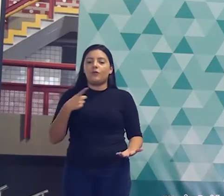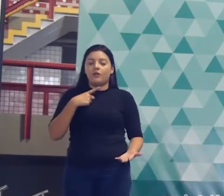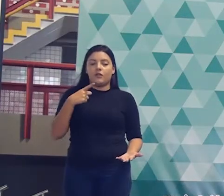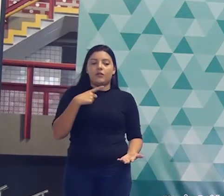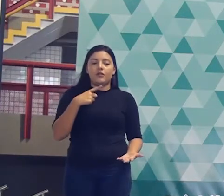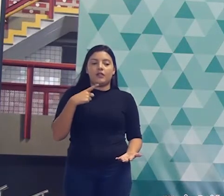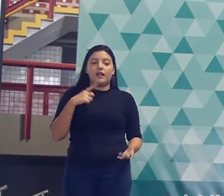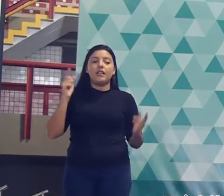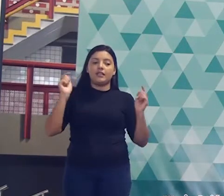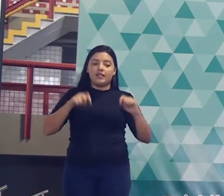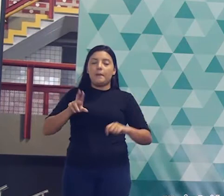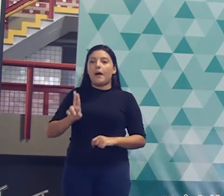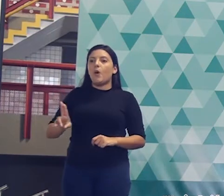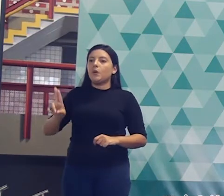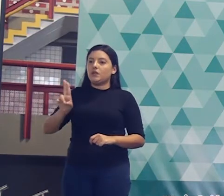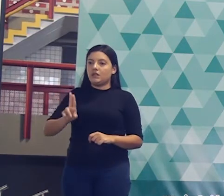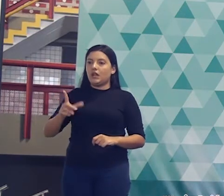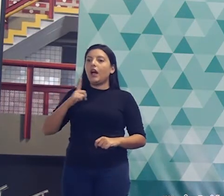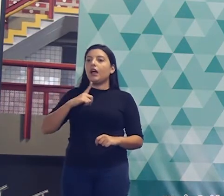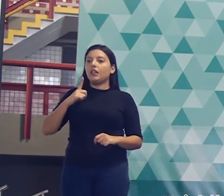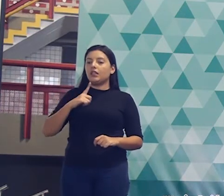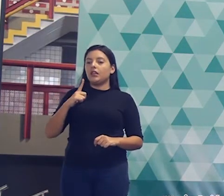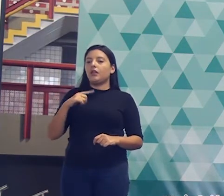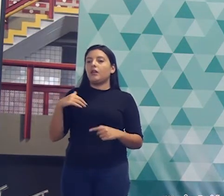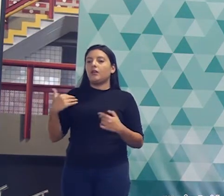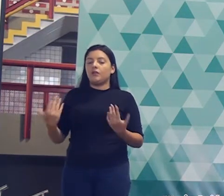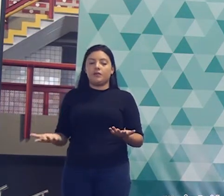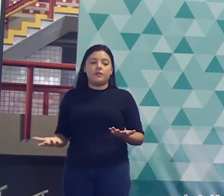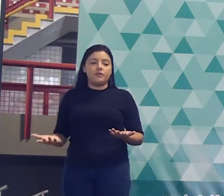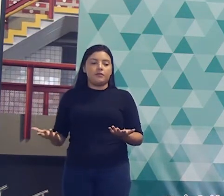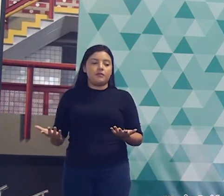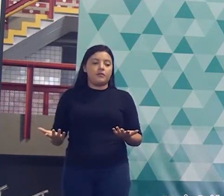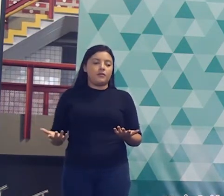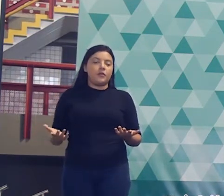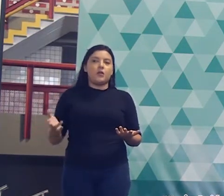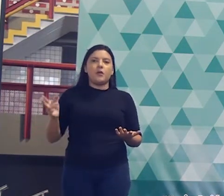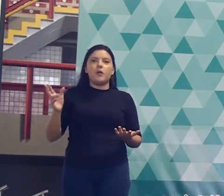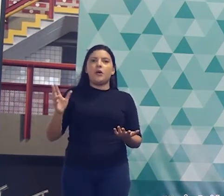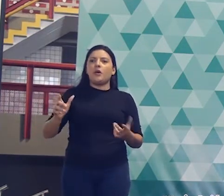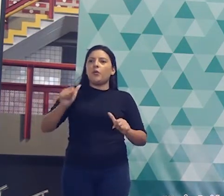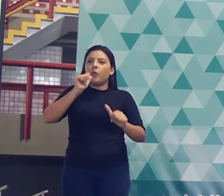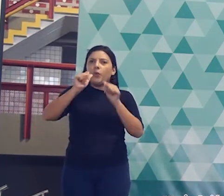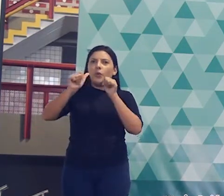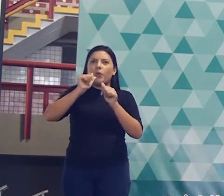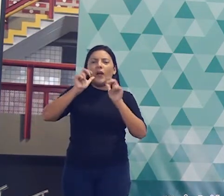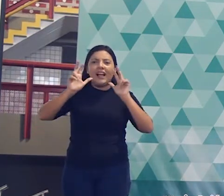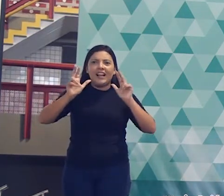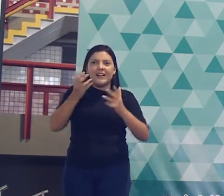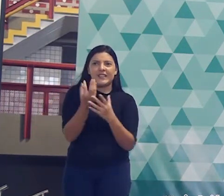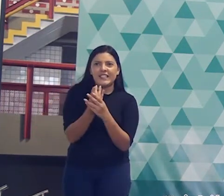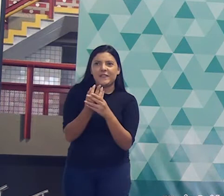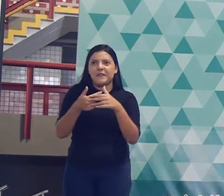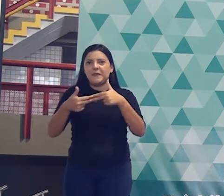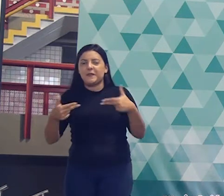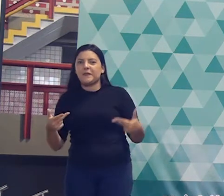pode até consumir. Qual álcool? Eu tenho certeza que aqui nunca ninguém ingeriu bebida alcoólica. Tenho certeza.